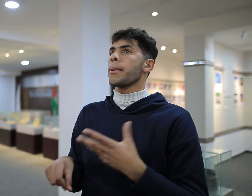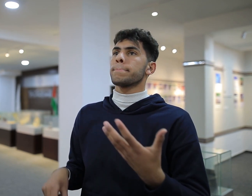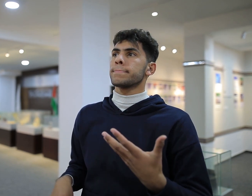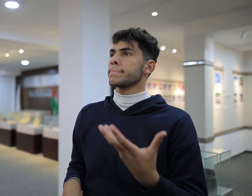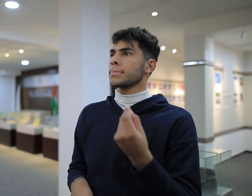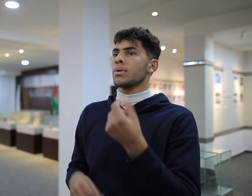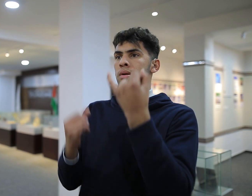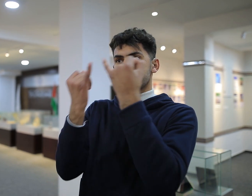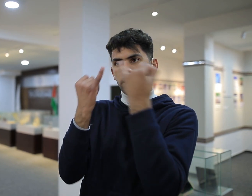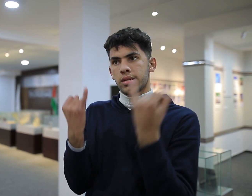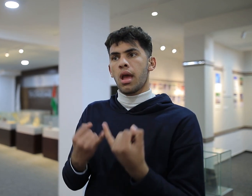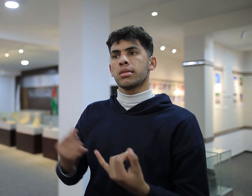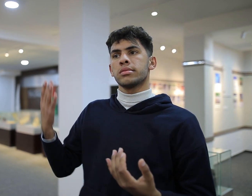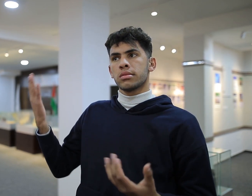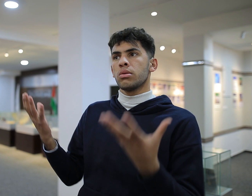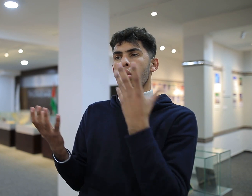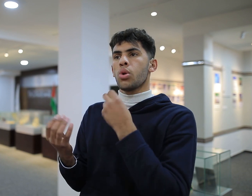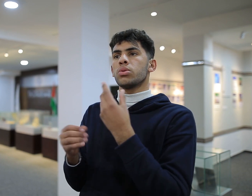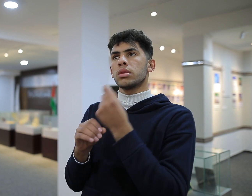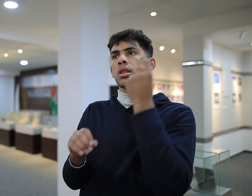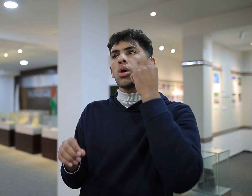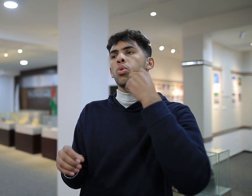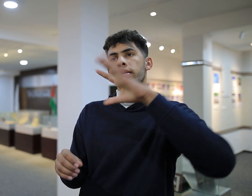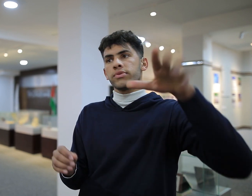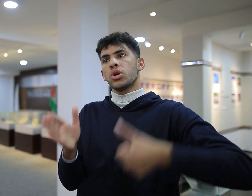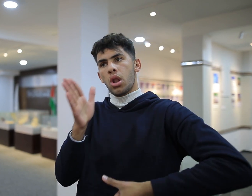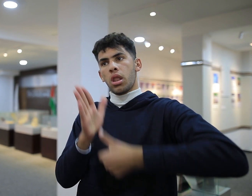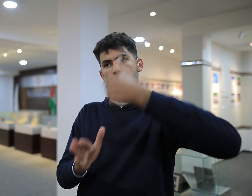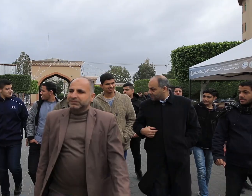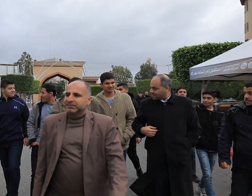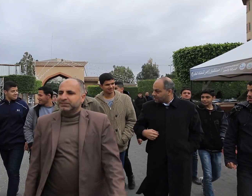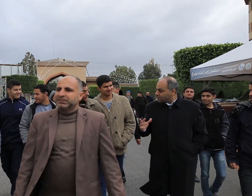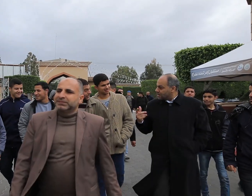شفناها طبعاً حلوة ومرتبة، في ترتيب تنظيم.